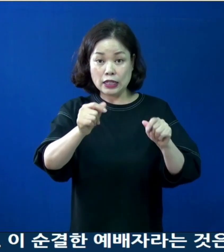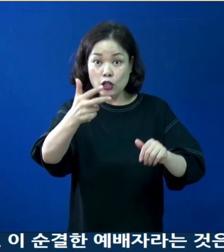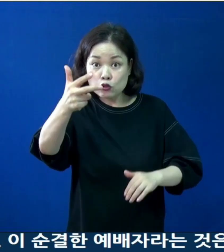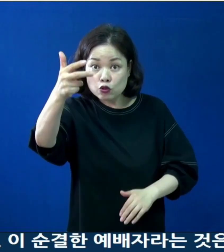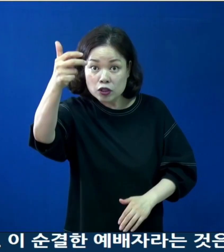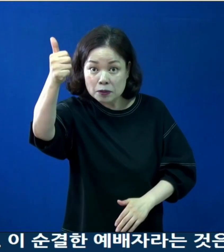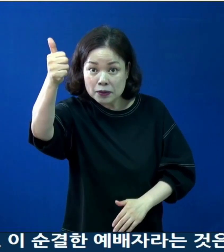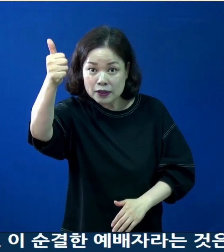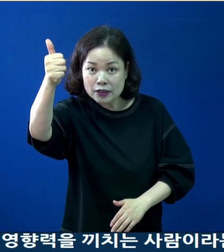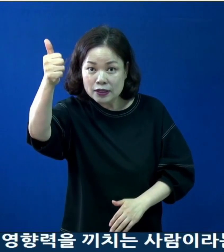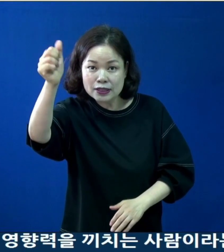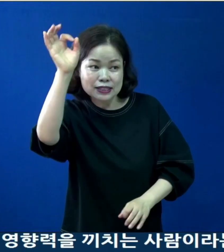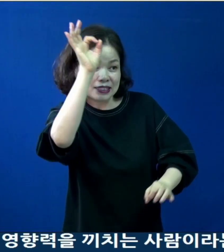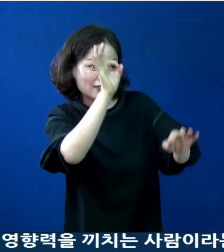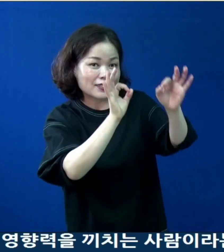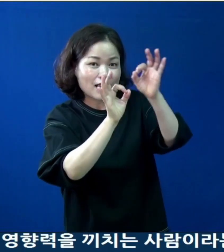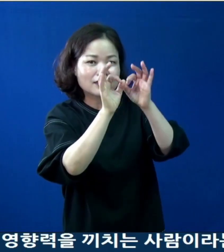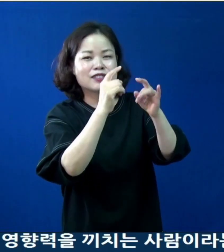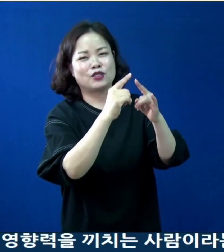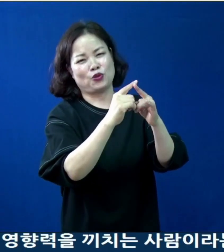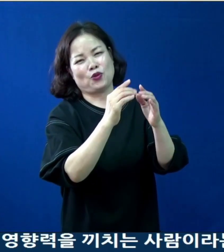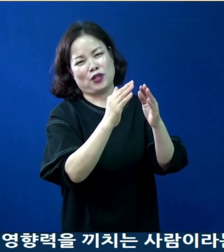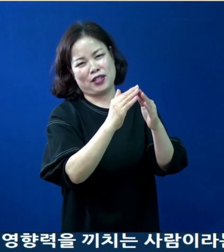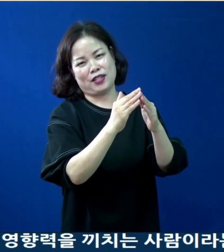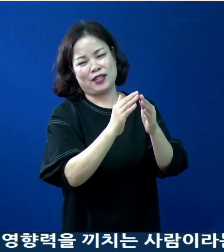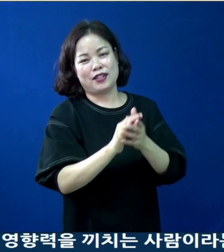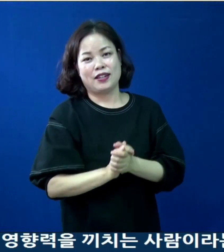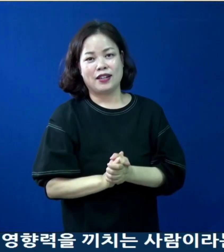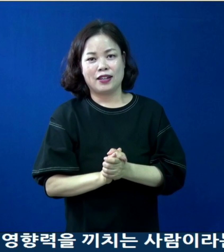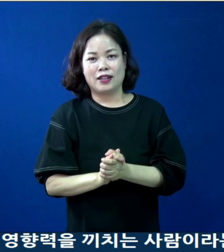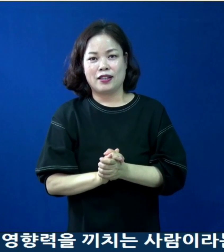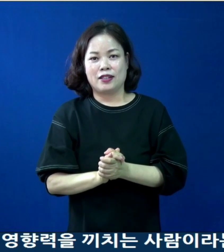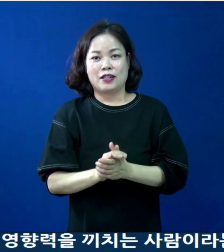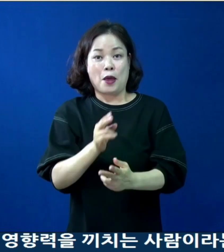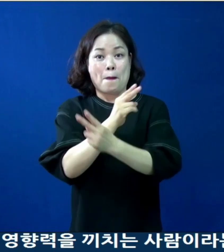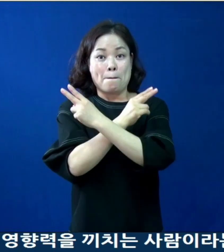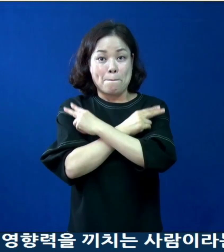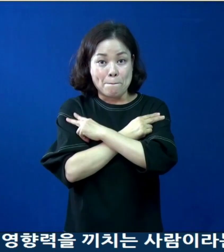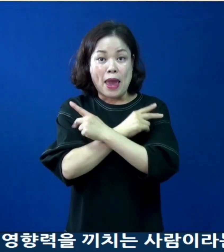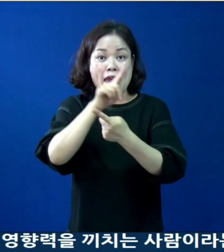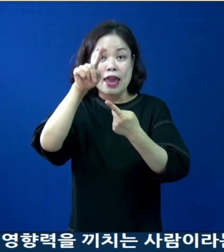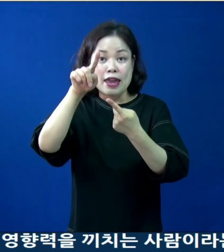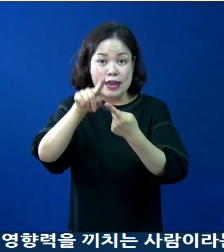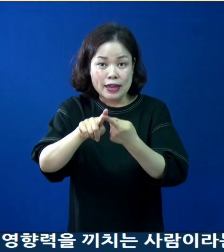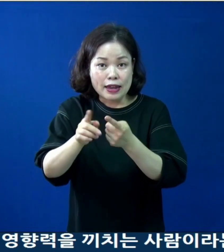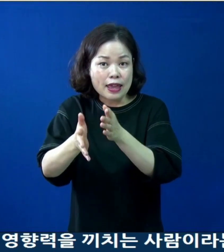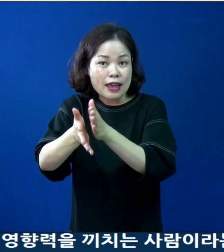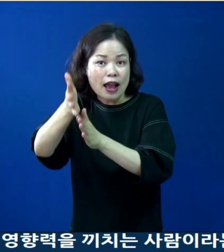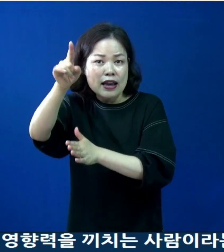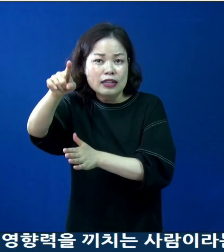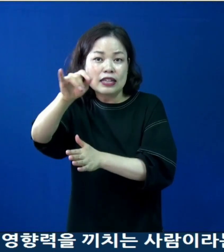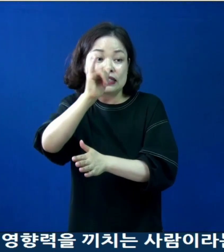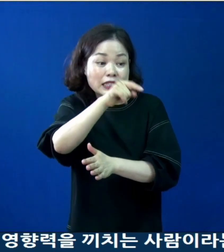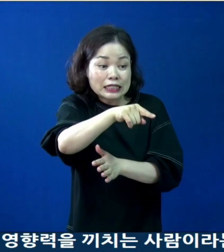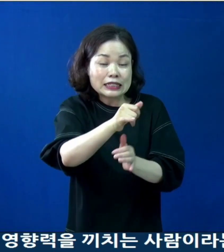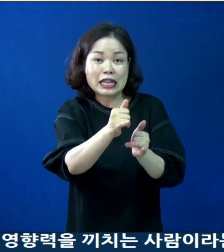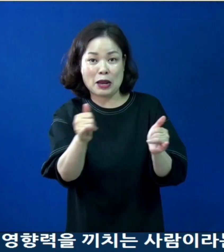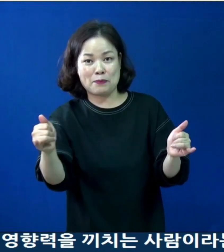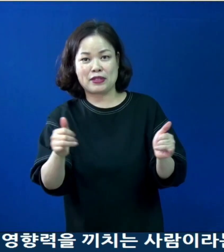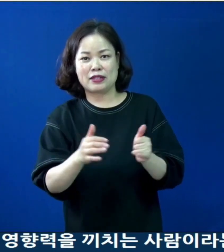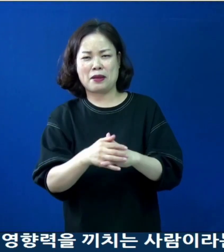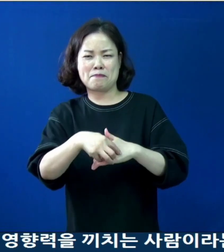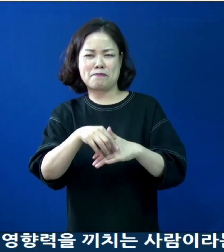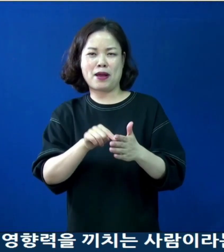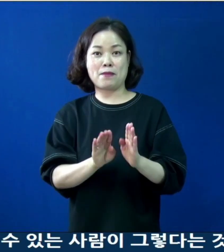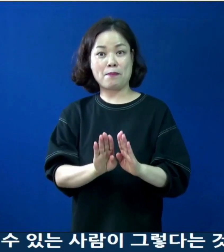주님이 찾는 교회입니다. 베레아에 그런 사람들이 있었던 거죠. 그 사람들은